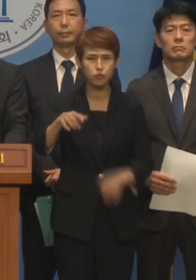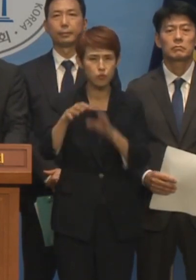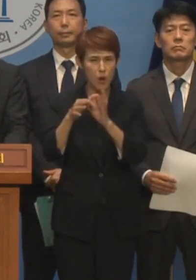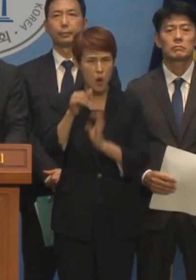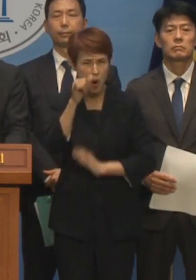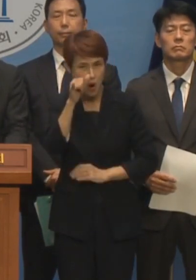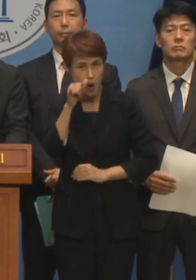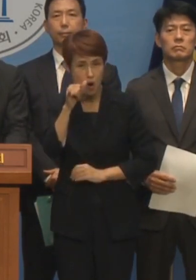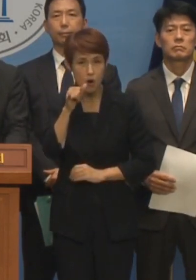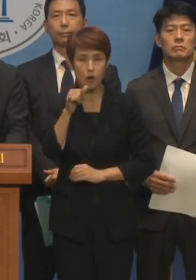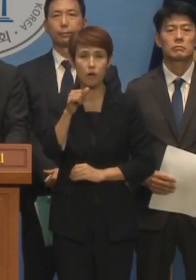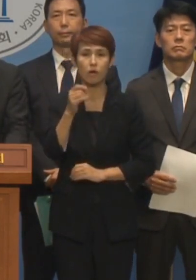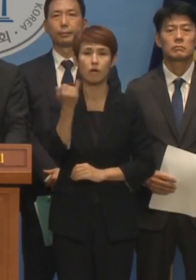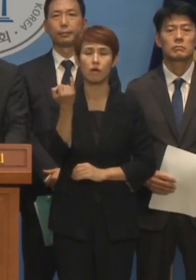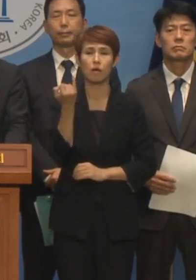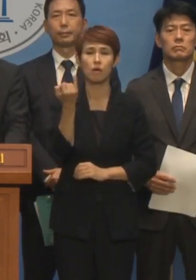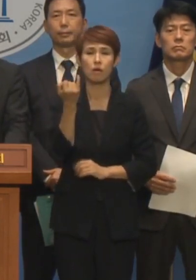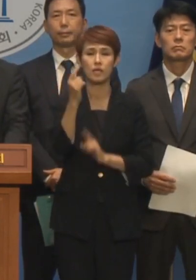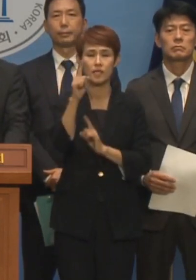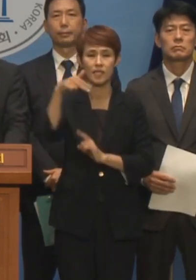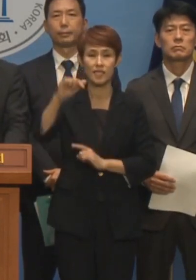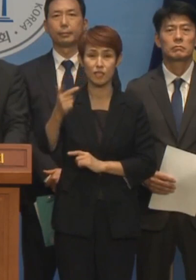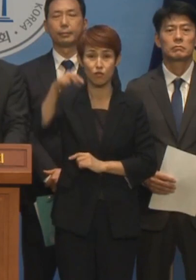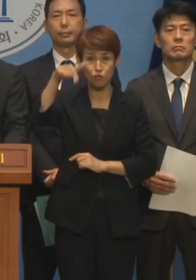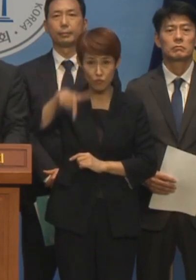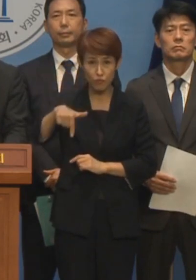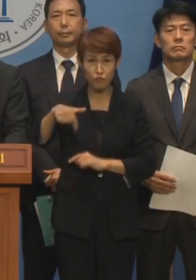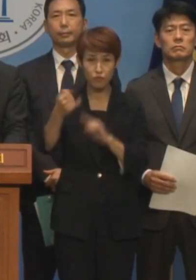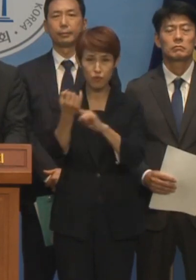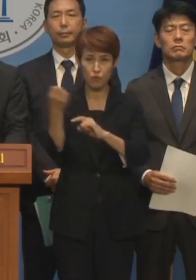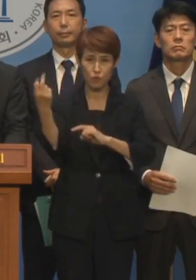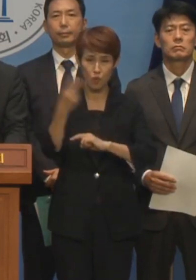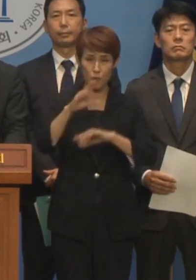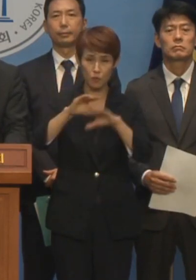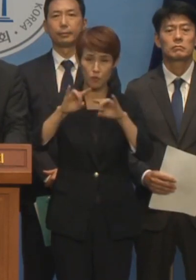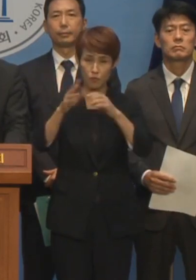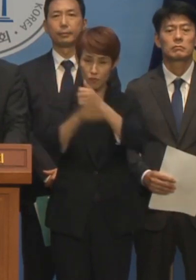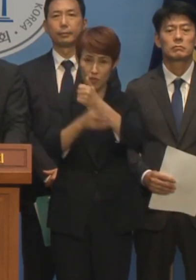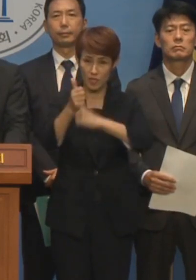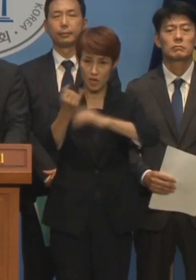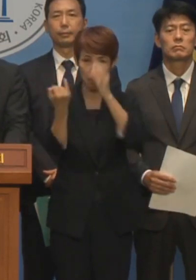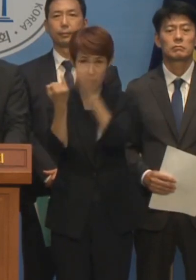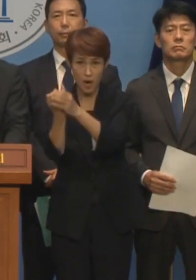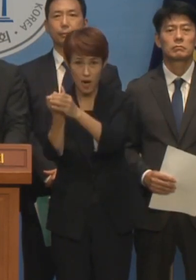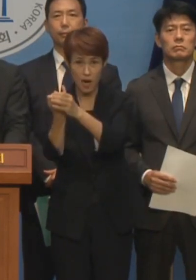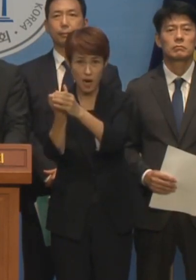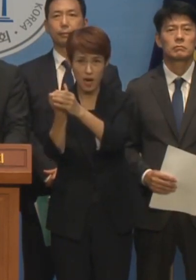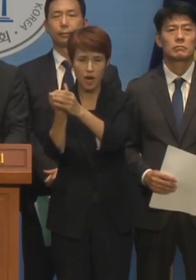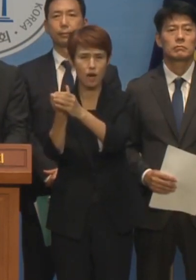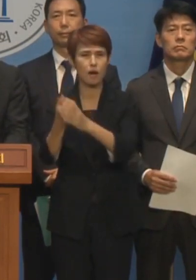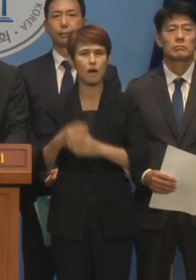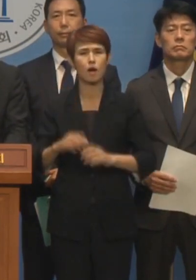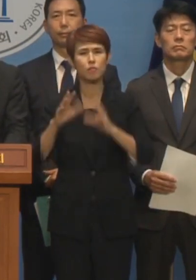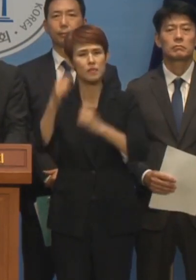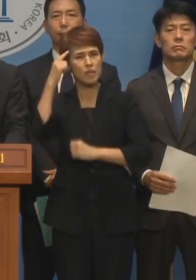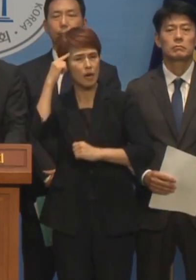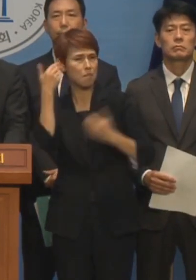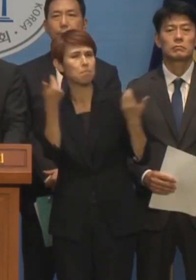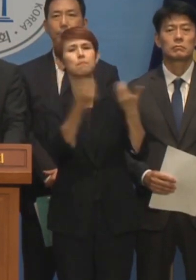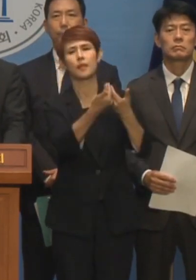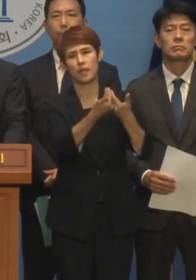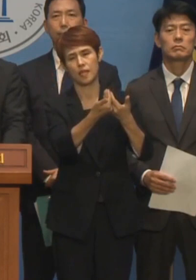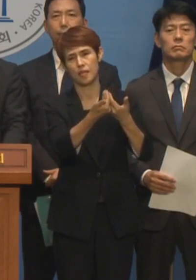또다시 내정하는 것은 그 폭주 열차를 멈추지 않겠다는, 국민의 의사하고 반대로 가겠다는